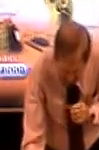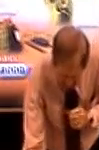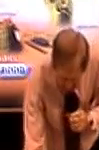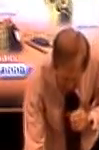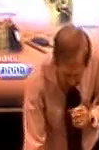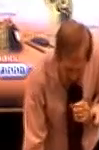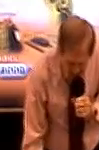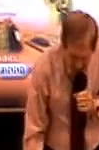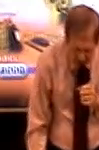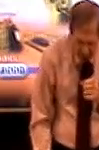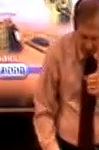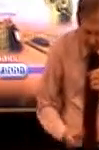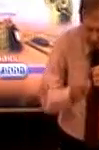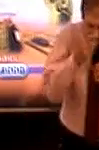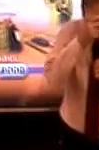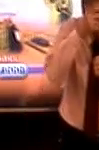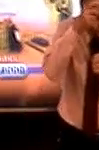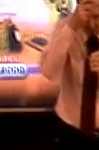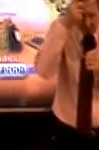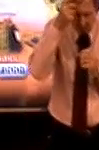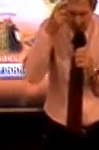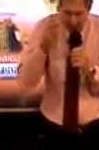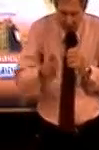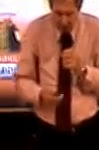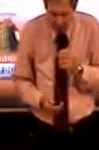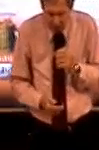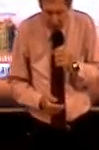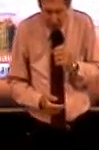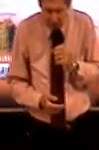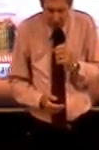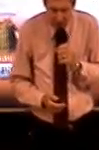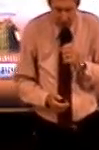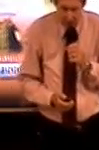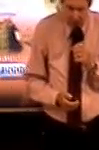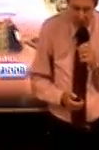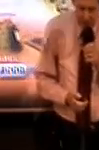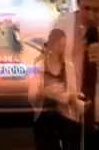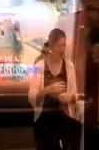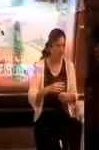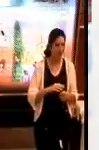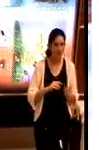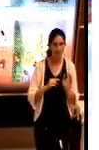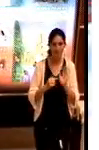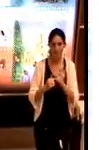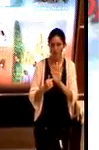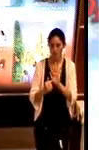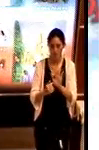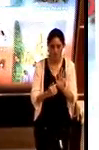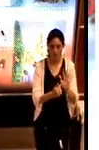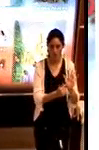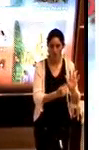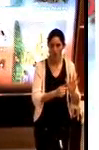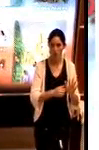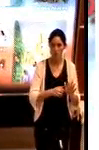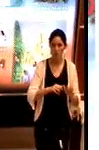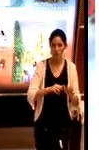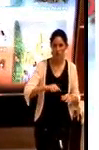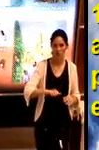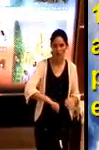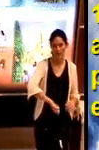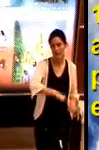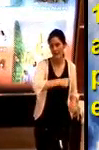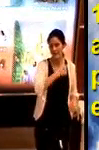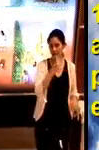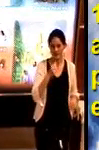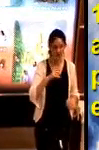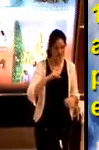Y despojando a los principados y a las potestades, los exhibió públicamente, triunfando sobre ellos en